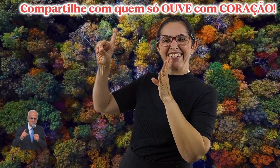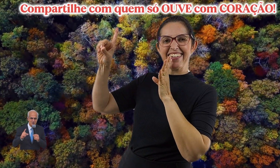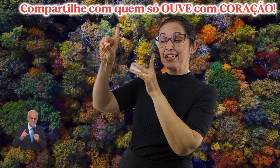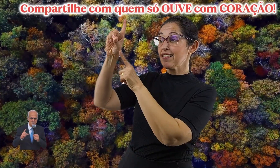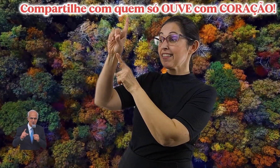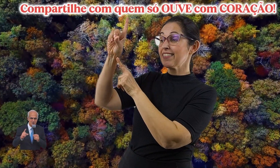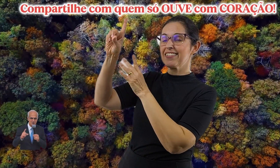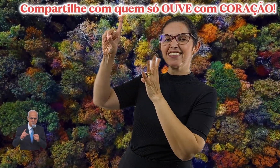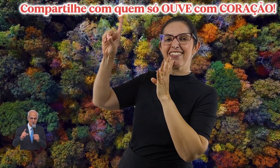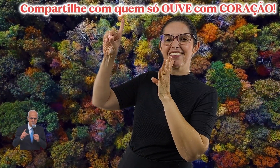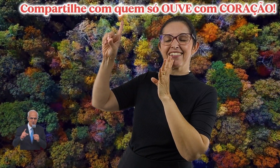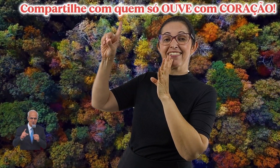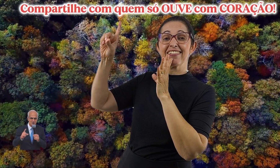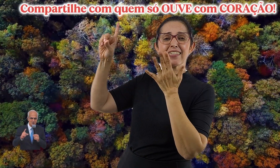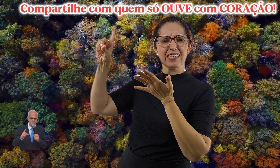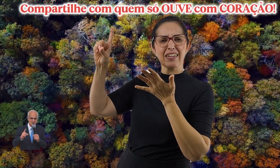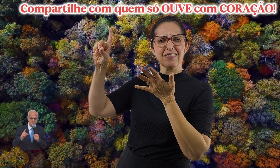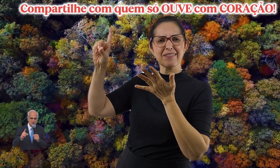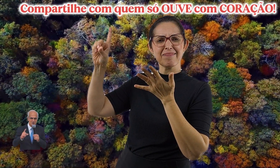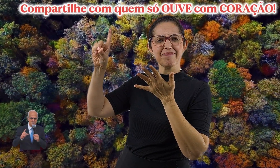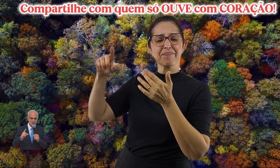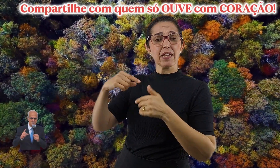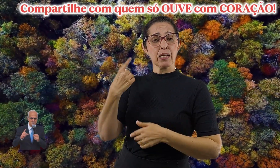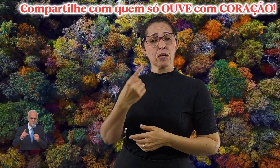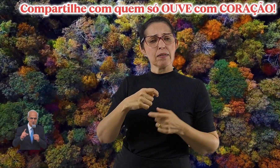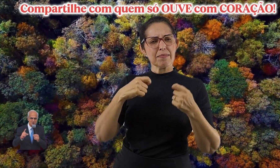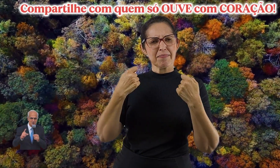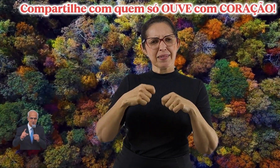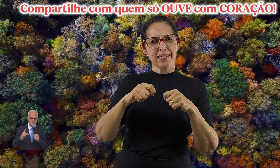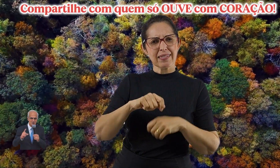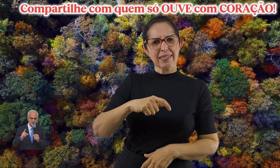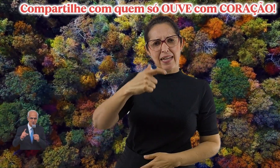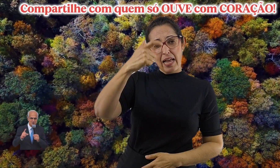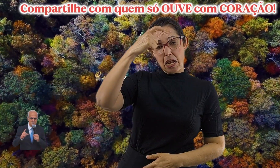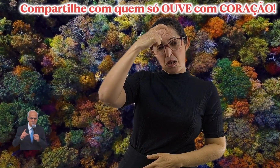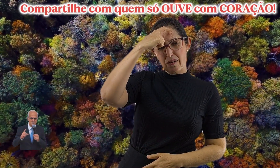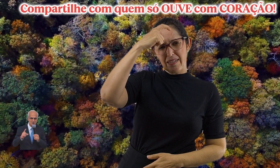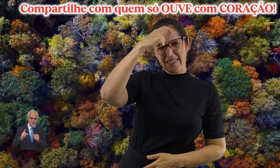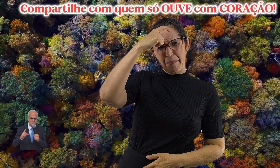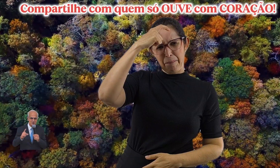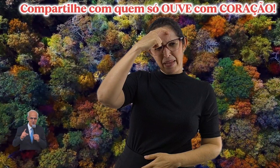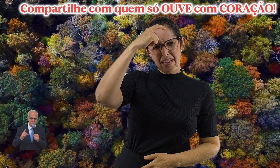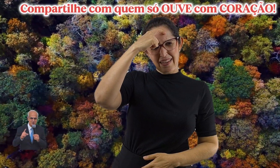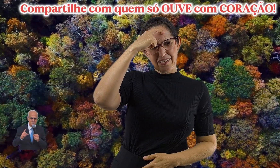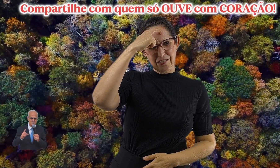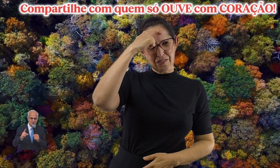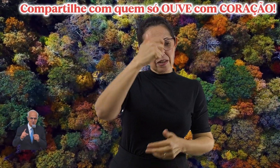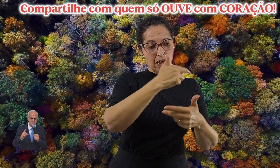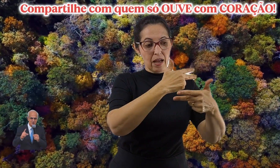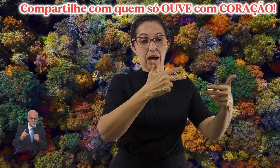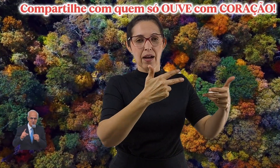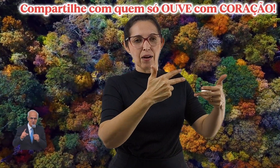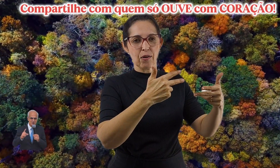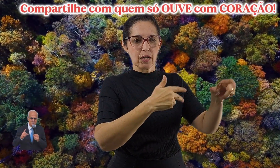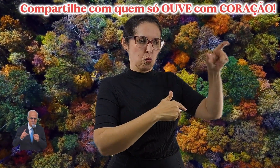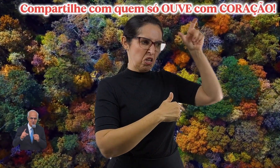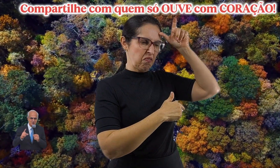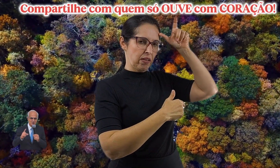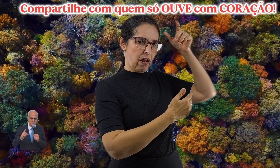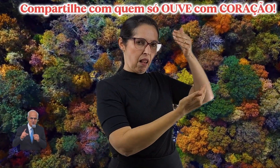Nós não podemos emoldurar o mal. A mente condicionada com as coisas do